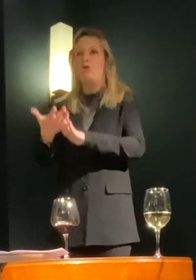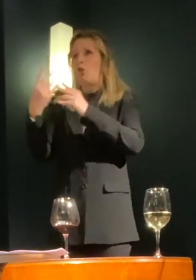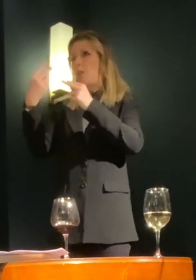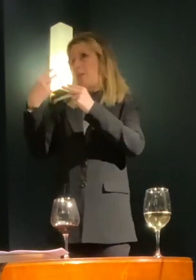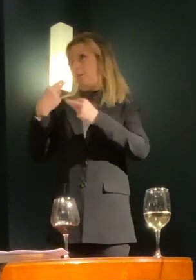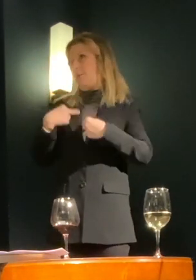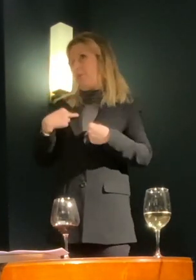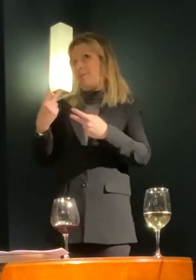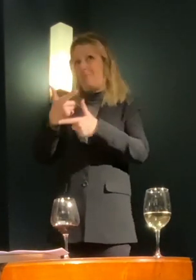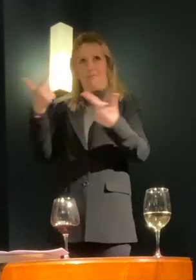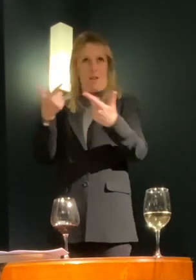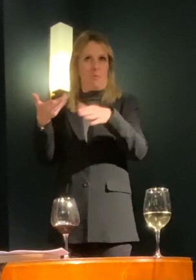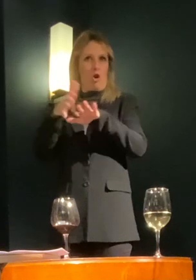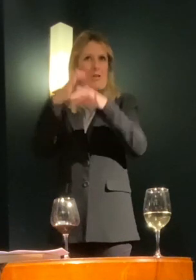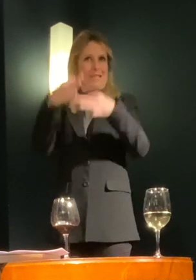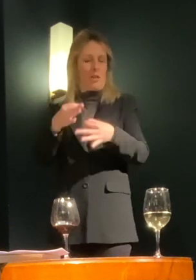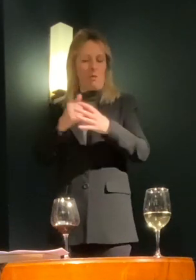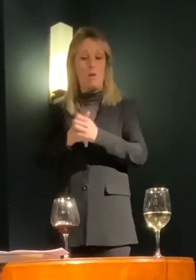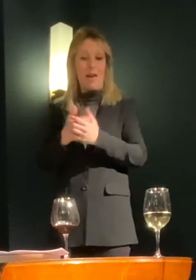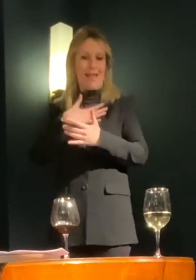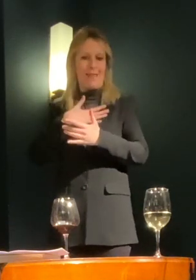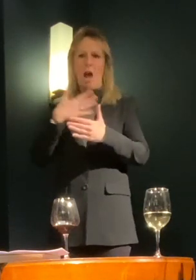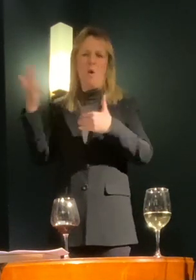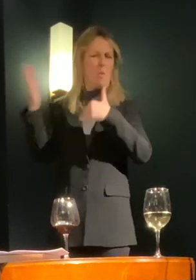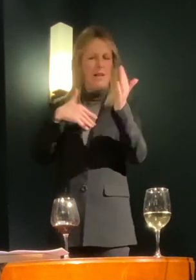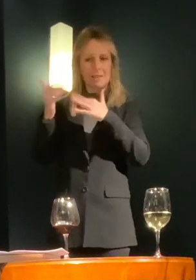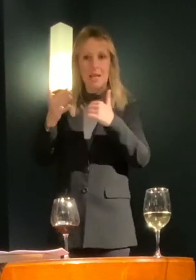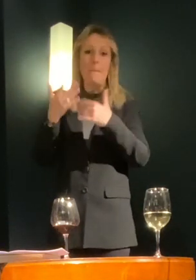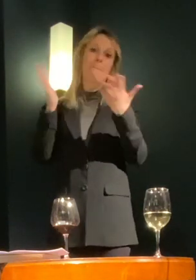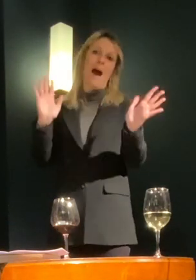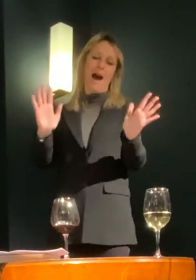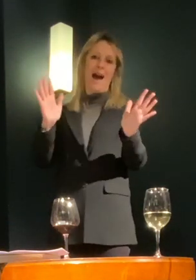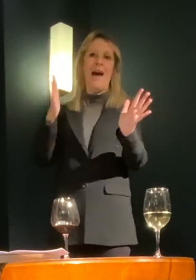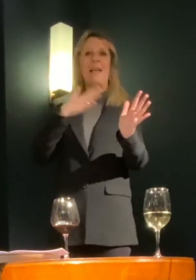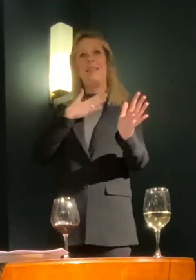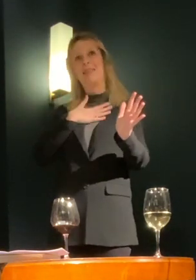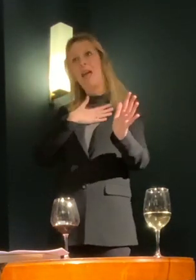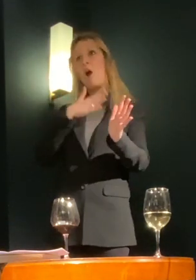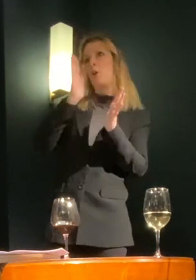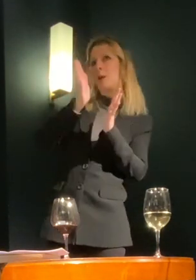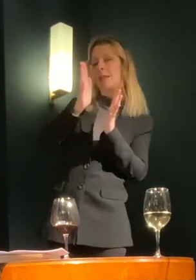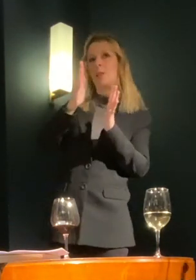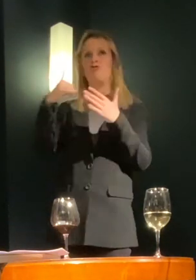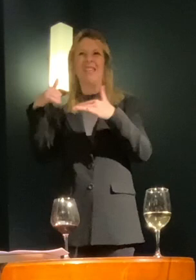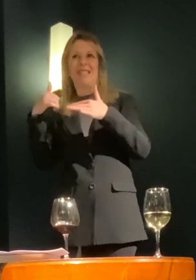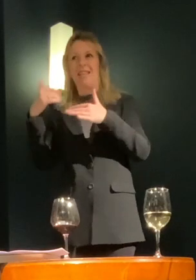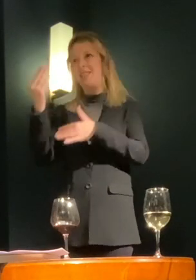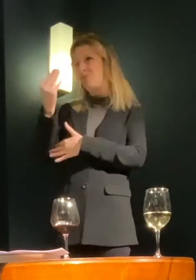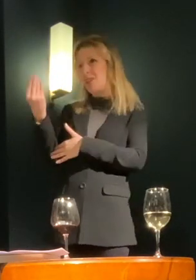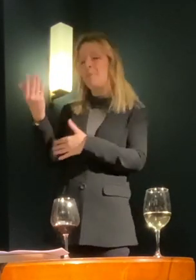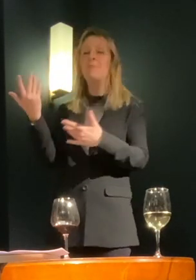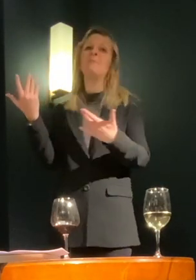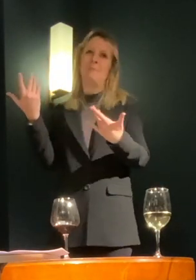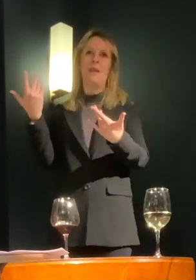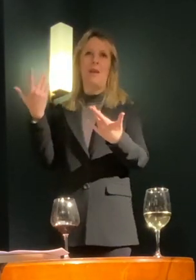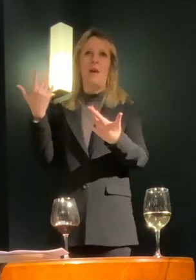morti, e può avvenire a qualsiasi età, però... L'adolescenza è per antonomasia l'età della trasformazione, perché ti trasformi anche